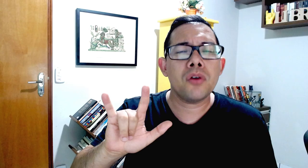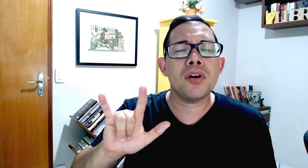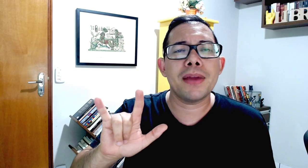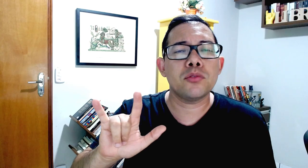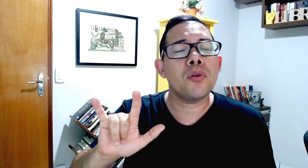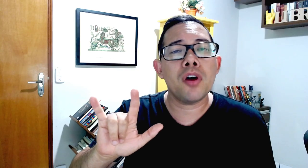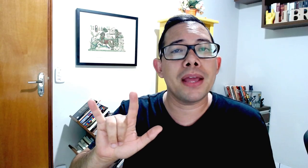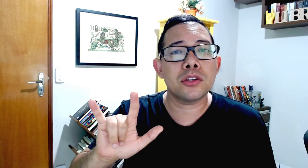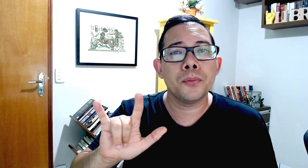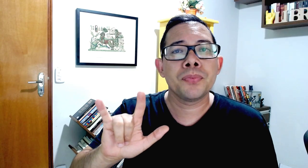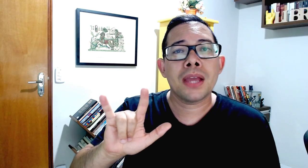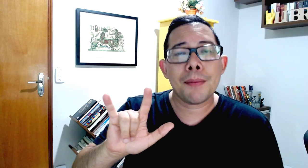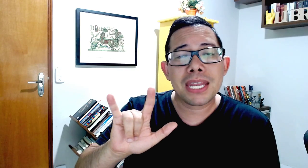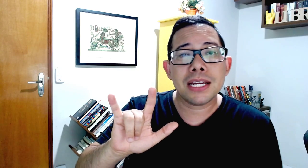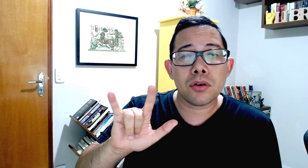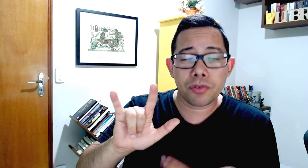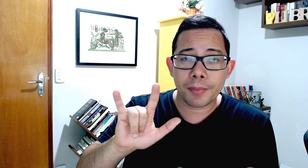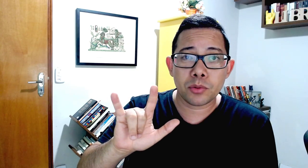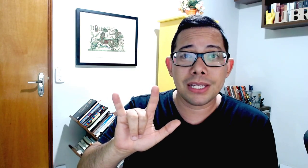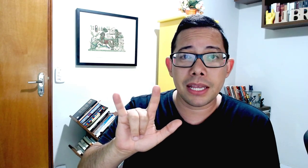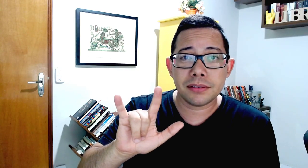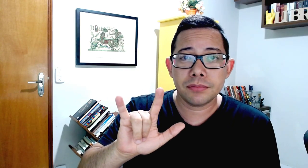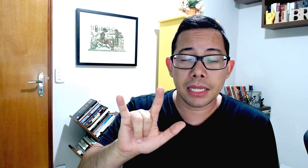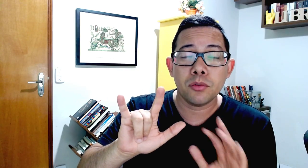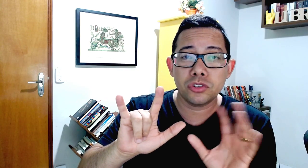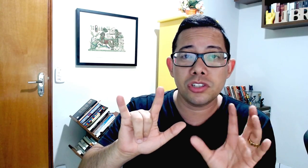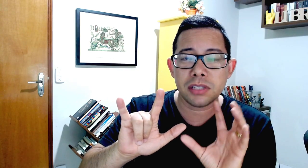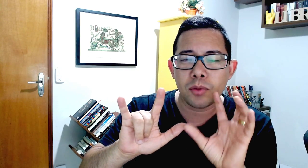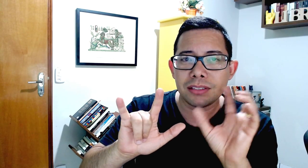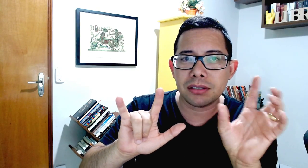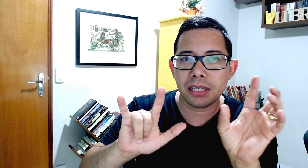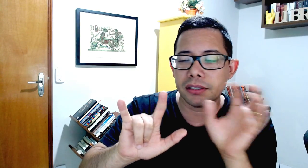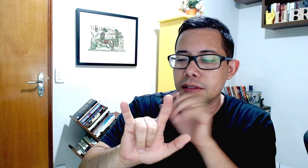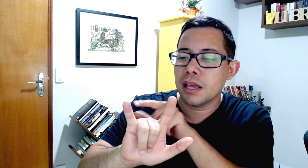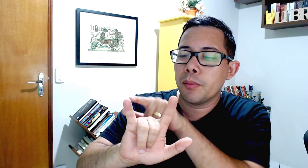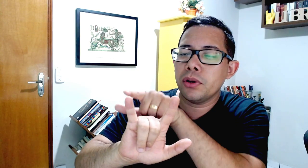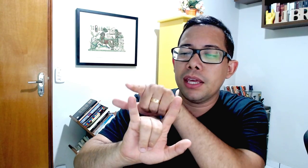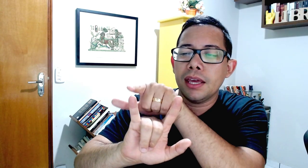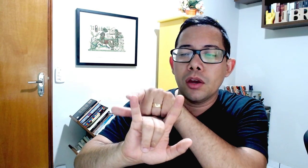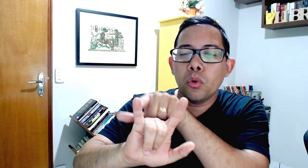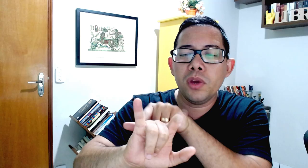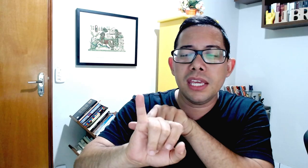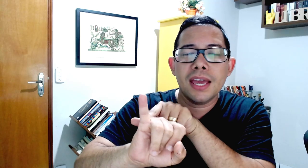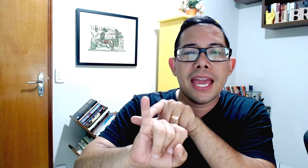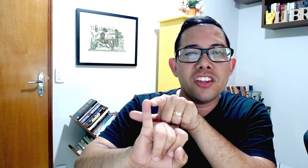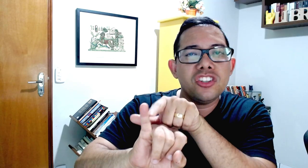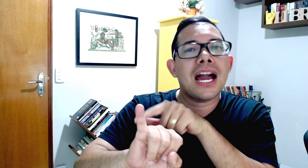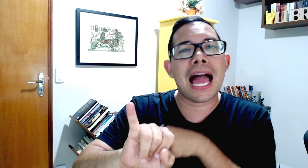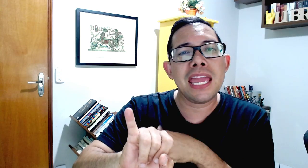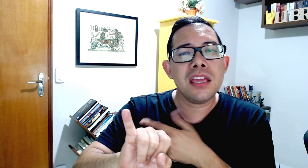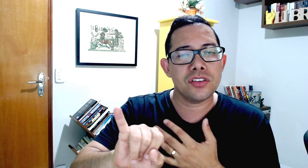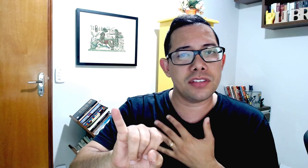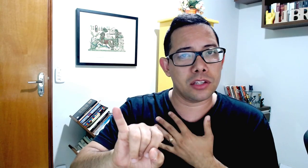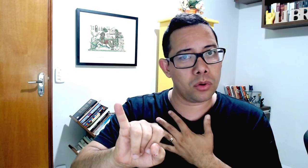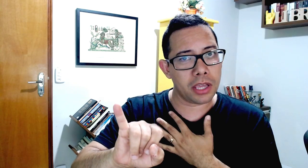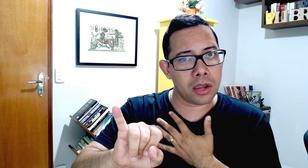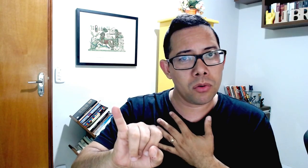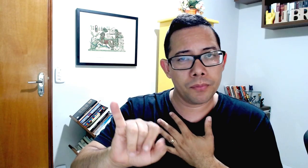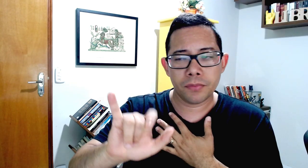alfabeto alfabeto americano alfabeto em inglês até utilizando essas letras porque Ui é de ai dizendo eu